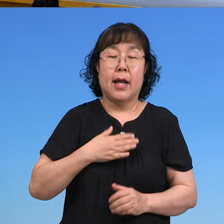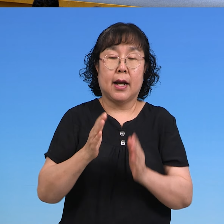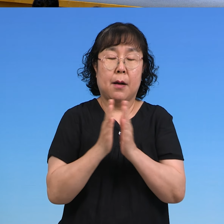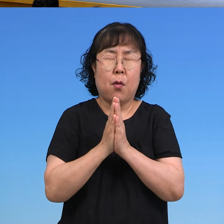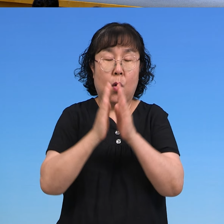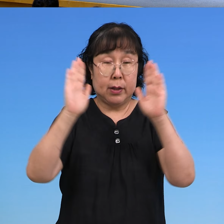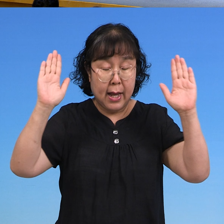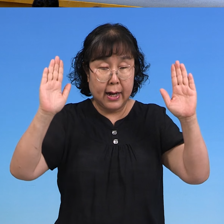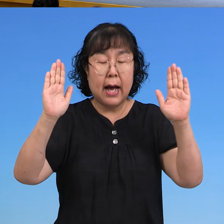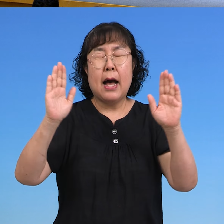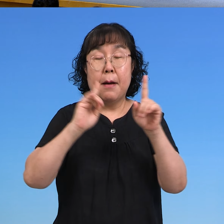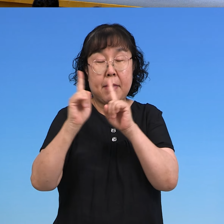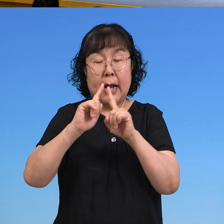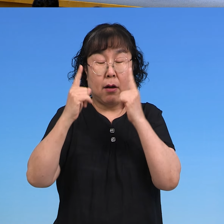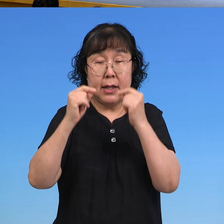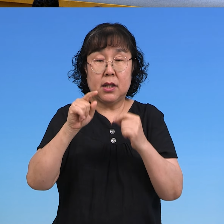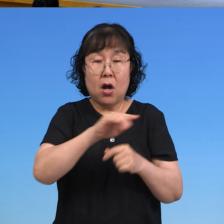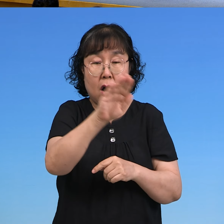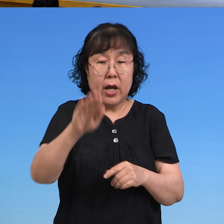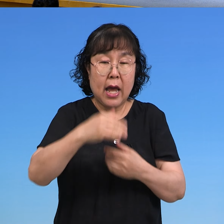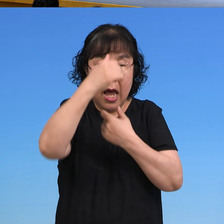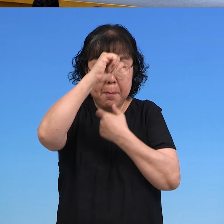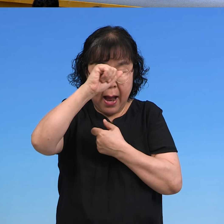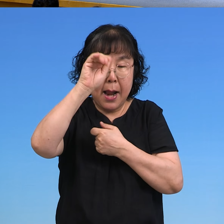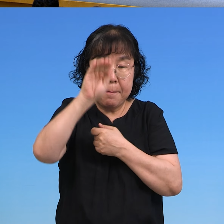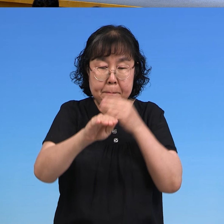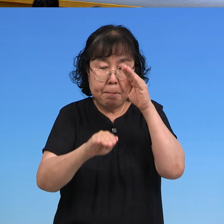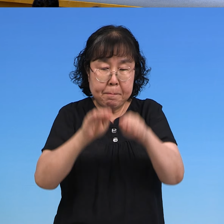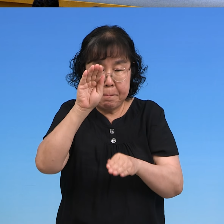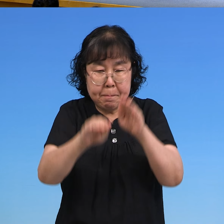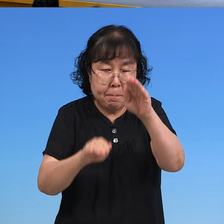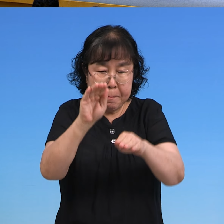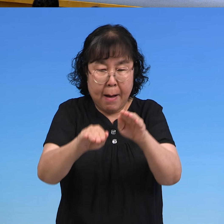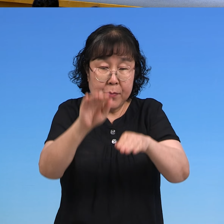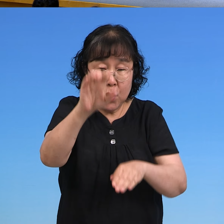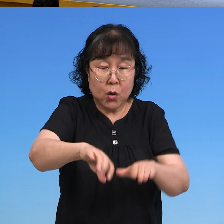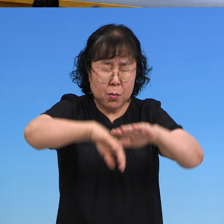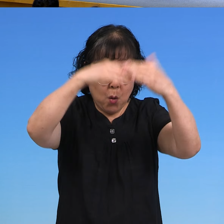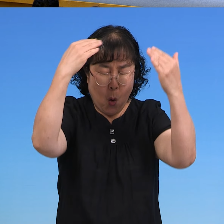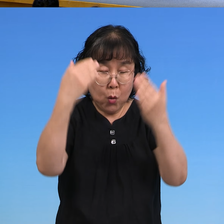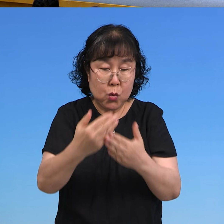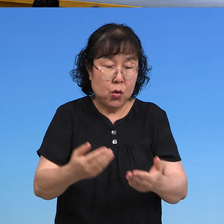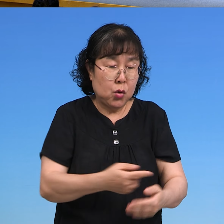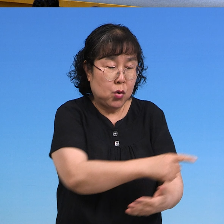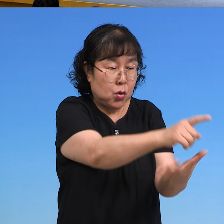같이 너희 발바닥으로 밟는 곳은 모두 내가 너희에게 주었노니. 그리고 4절은요, 굳이 기록 안 하셔도